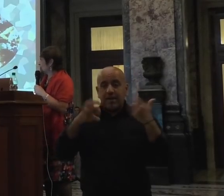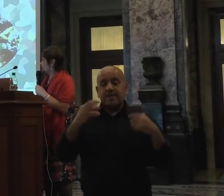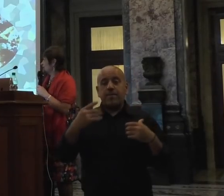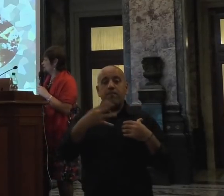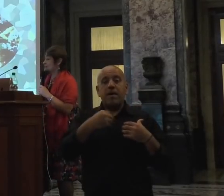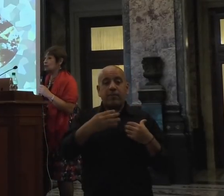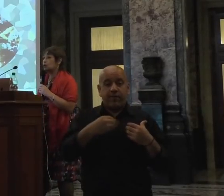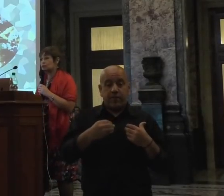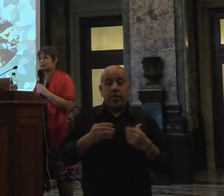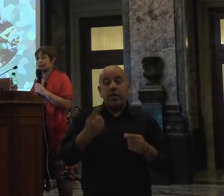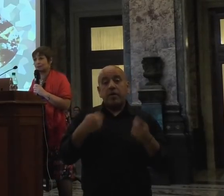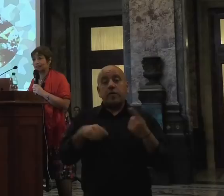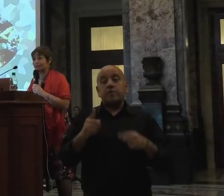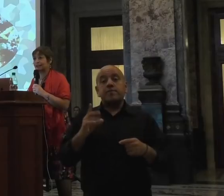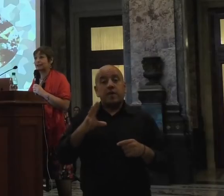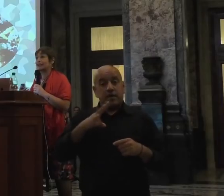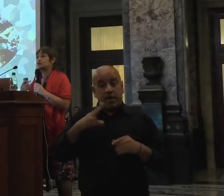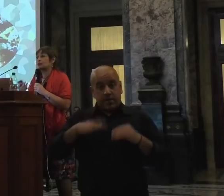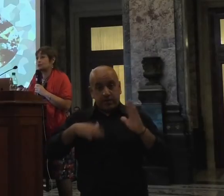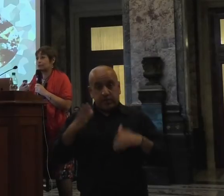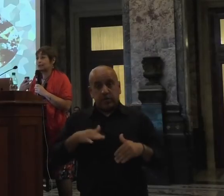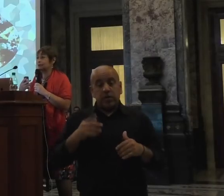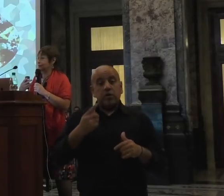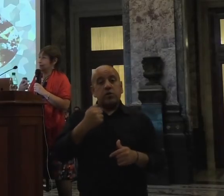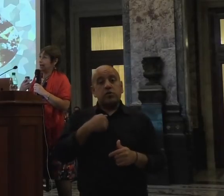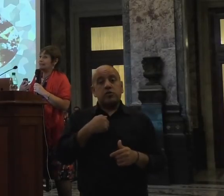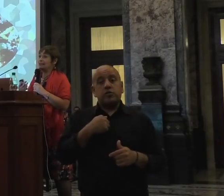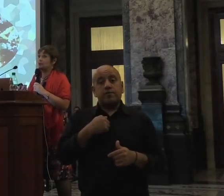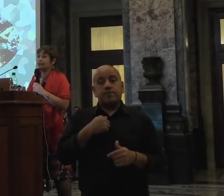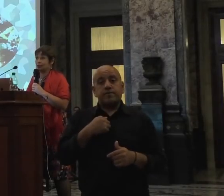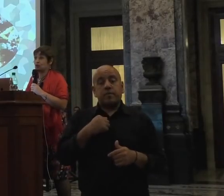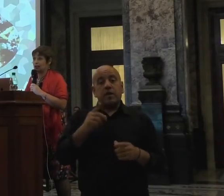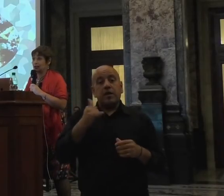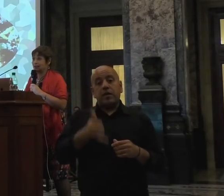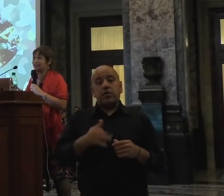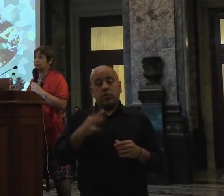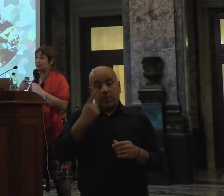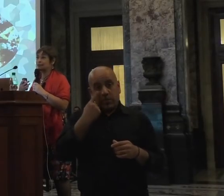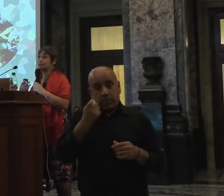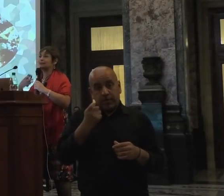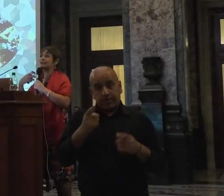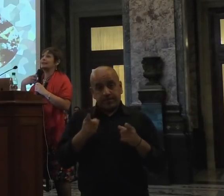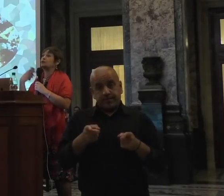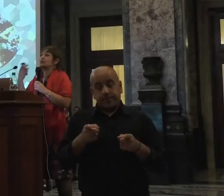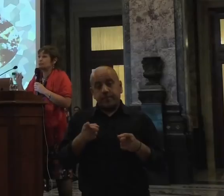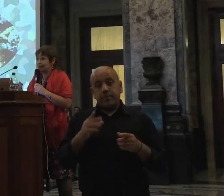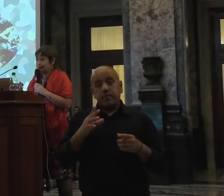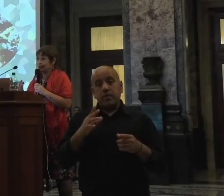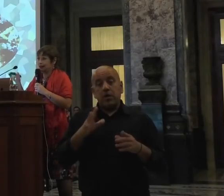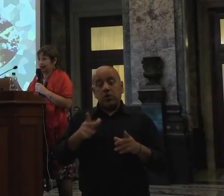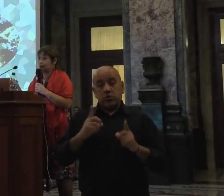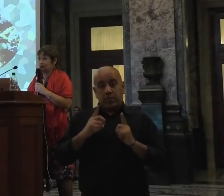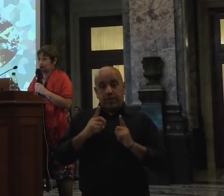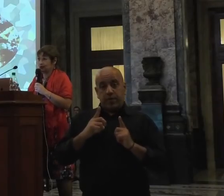Ahora, muchas veces pasan cosas en el ambiente que yo debo de, a las que debo de reaccionar independientemente de que yo